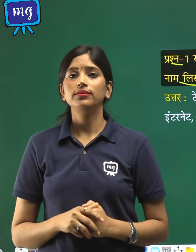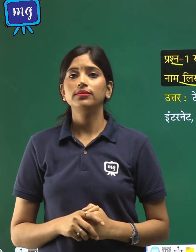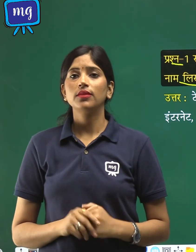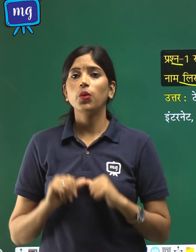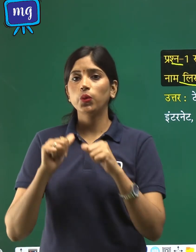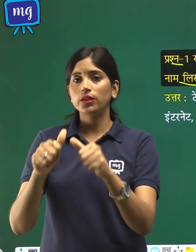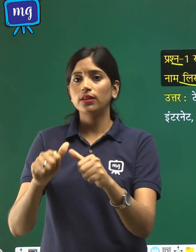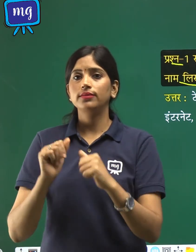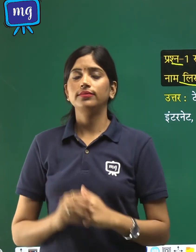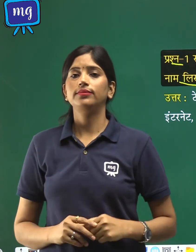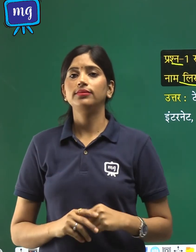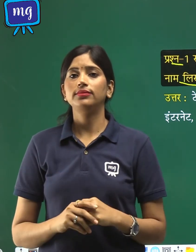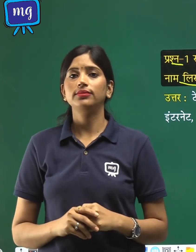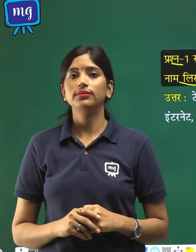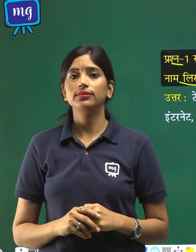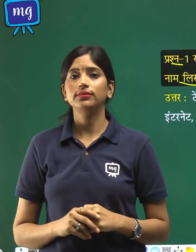उत्तर: